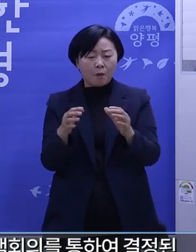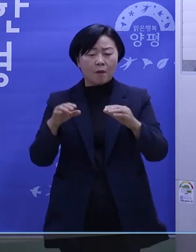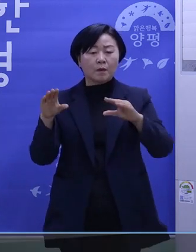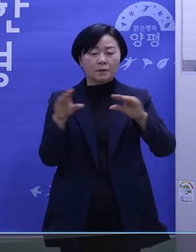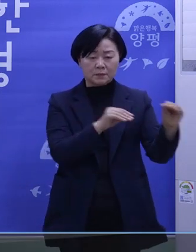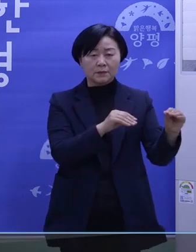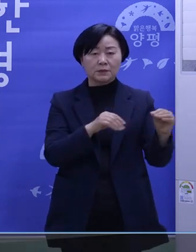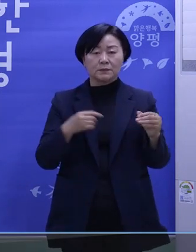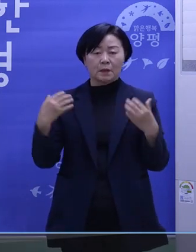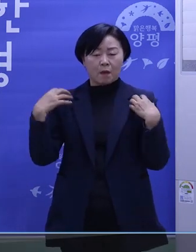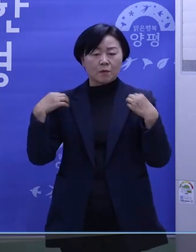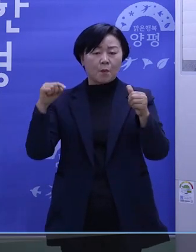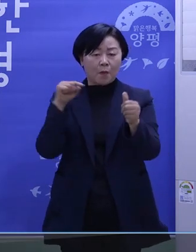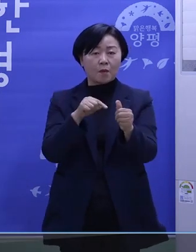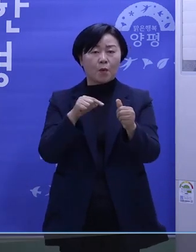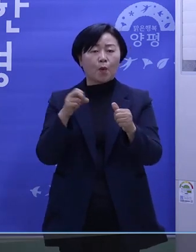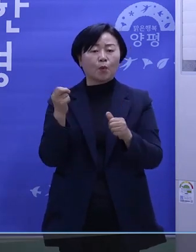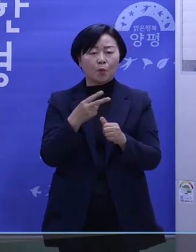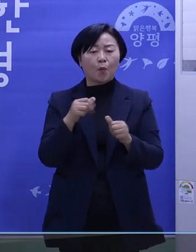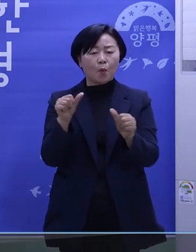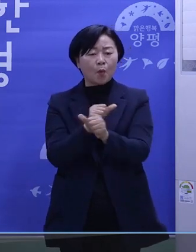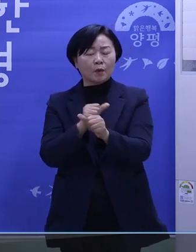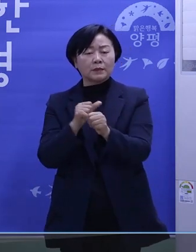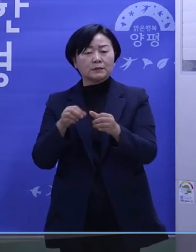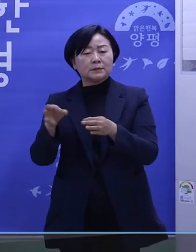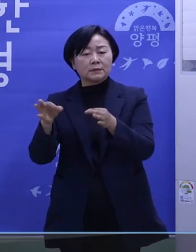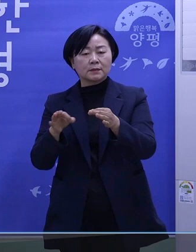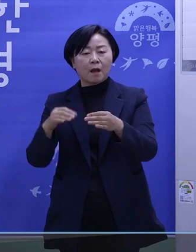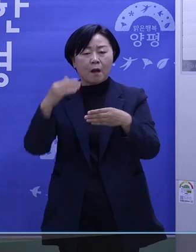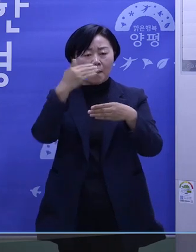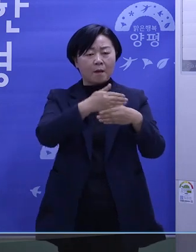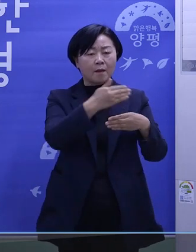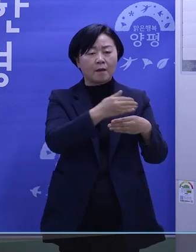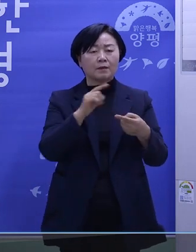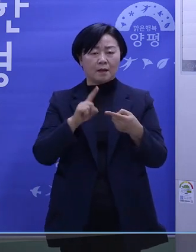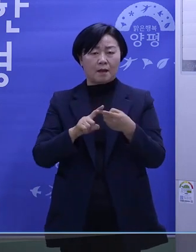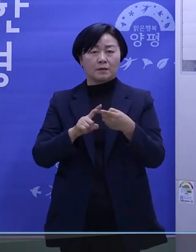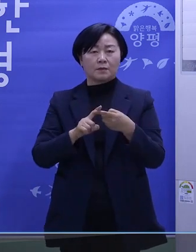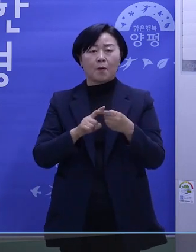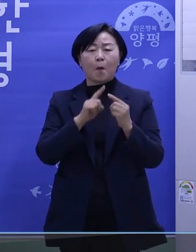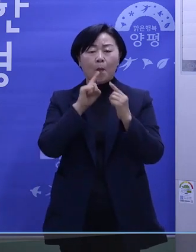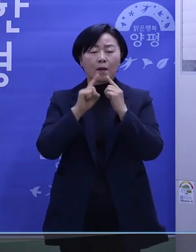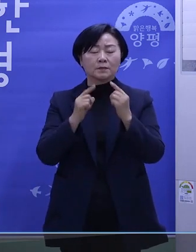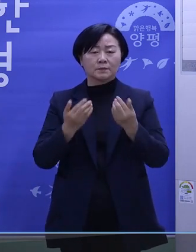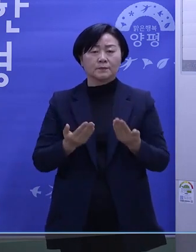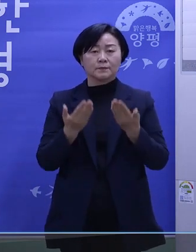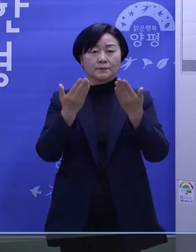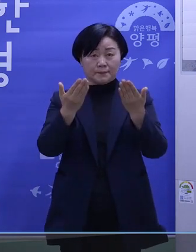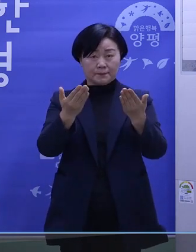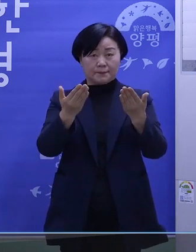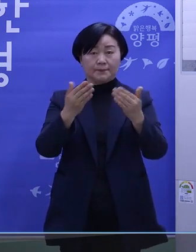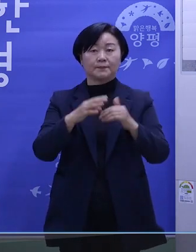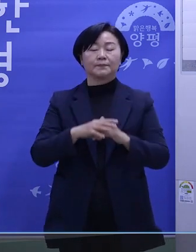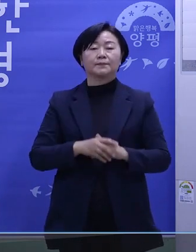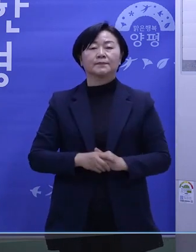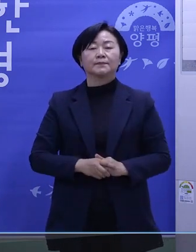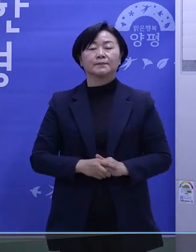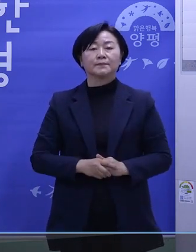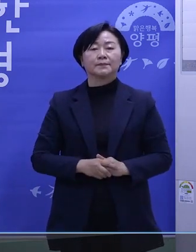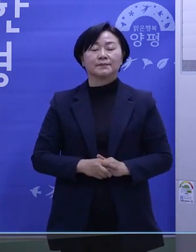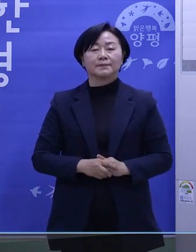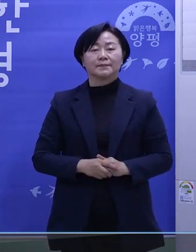행정명령과 전통시장 잠정 폐쇄 등의 긴급 조치사항에 대해 말씀드리기 위해 이 자리를